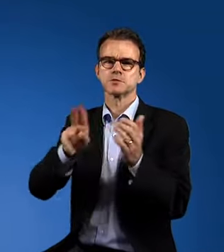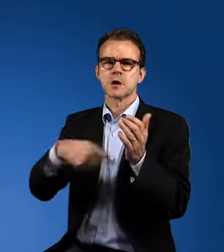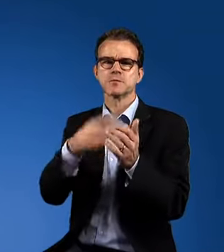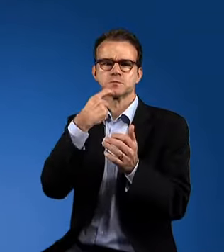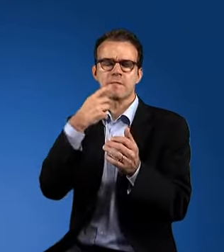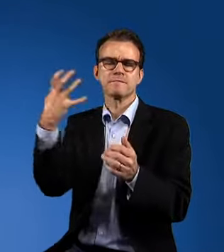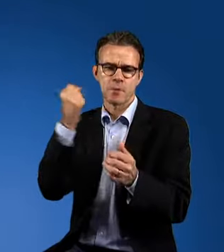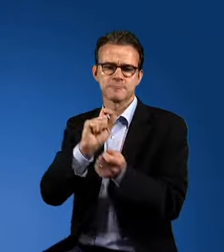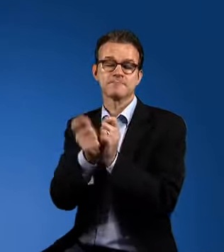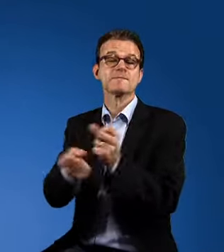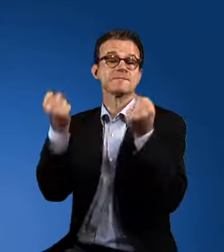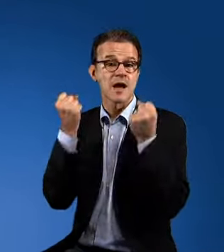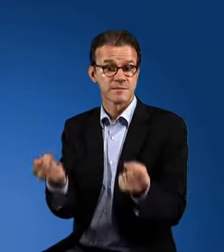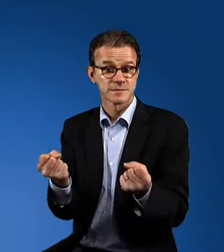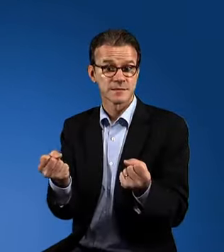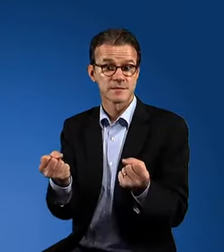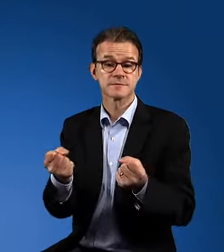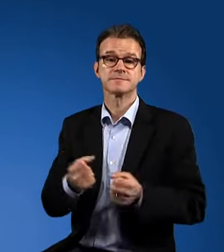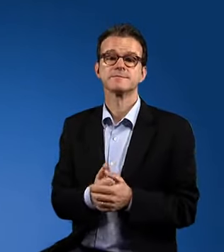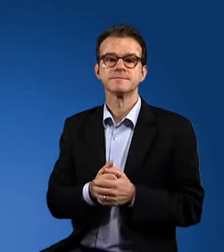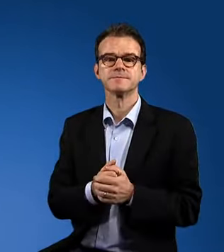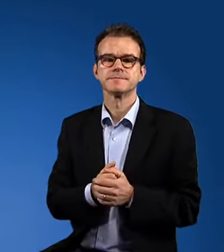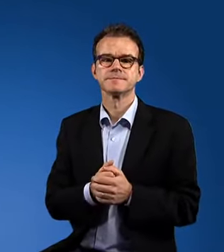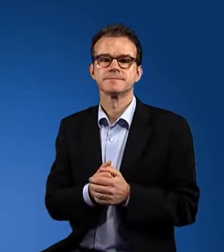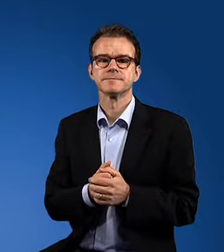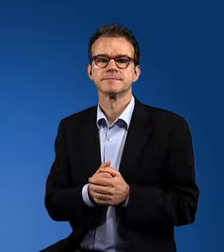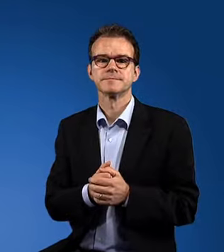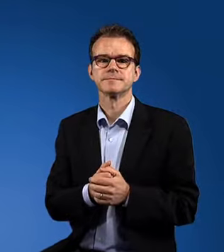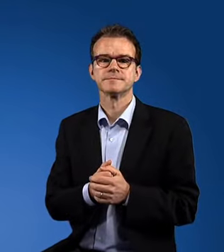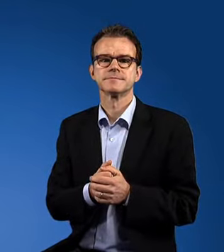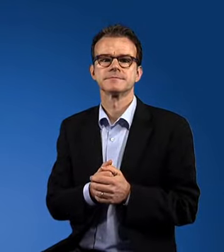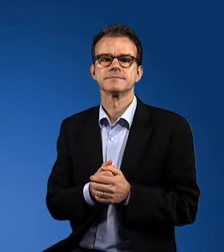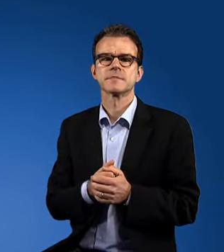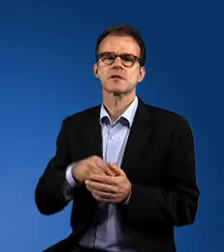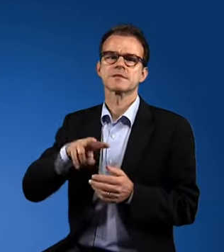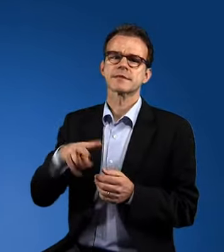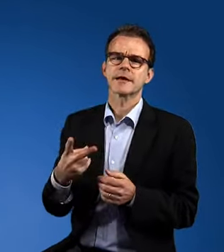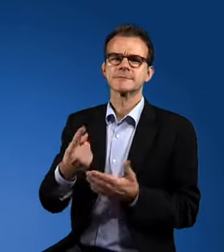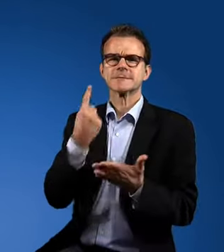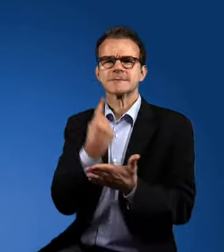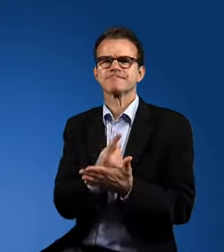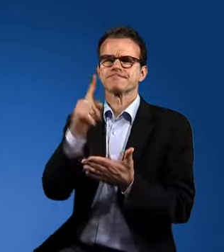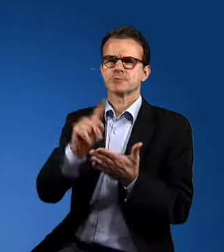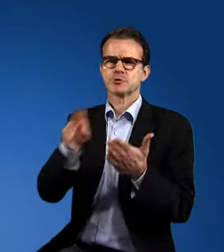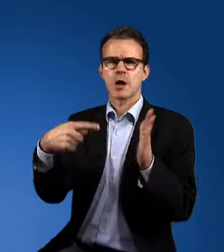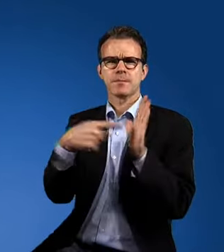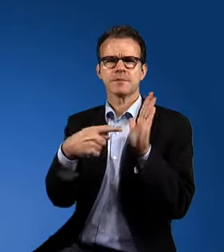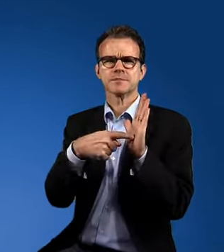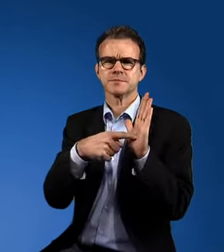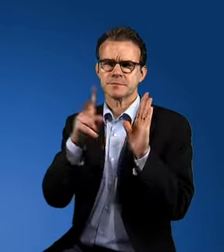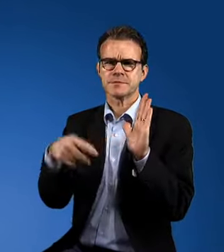2012-2015 sillä välillä Suomi tämän sopimuksen ratifioisi. Ja oikeastaan keskeisin asia